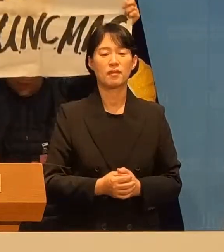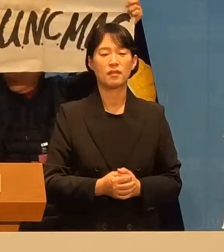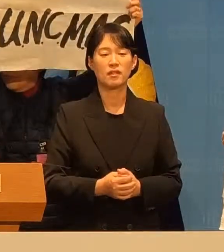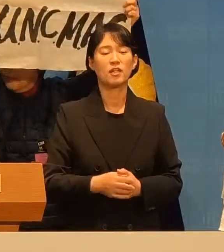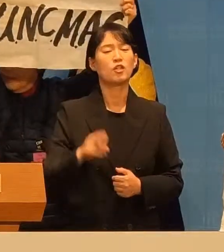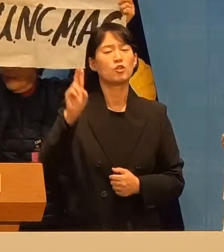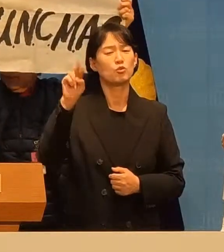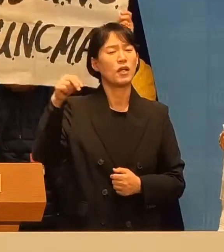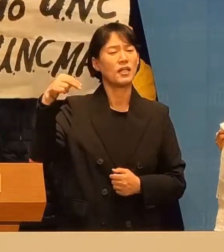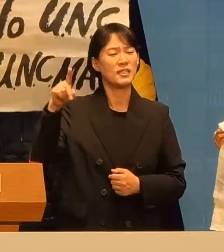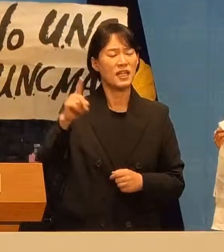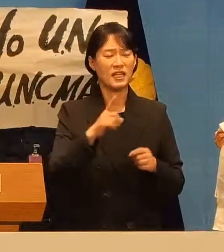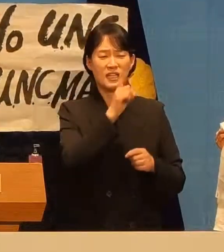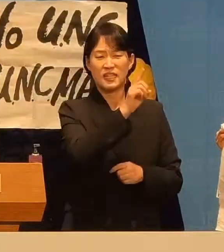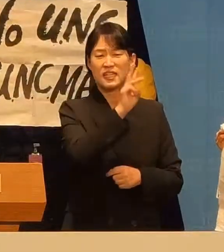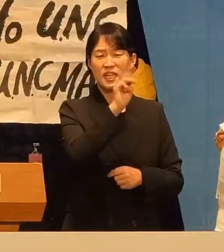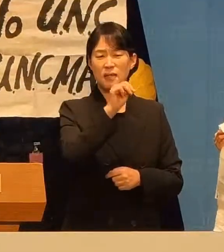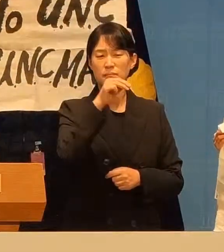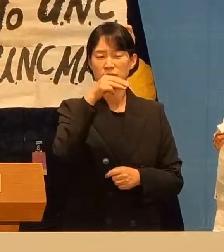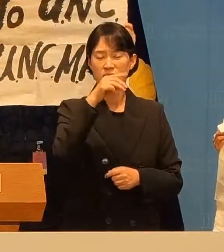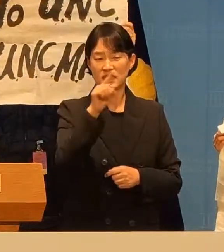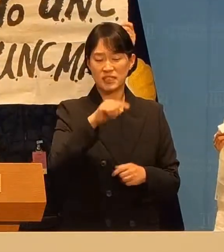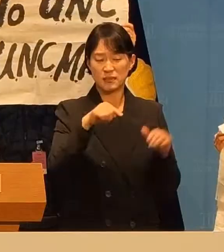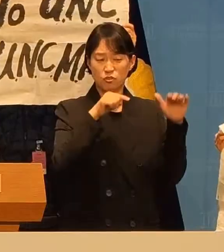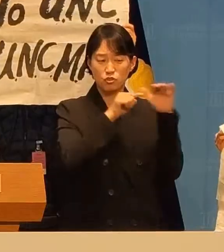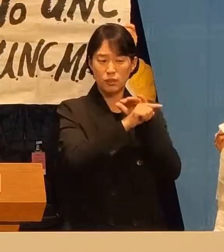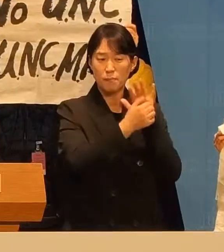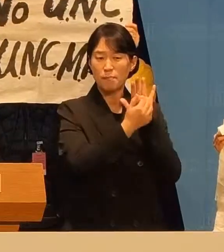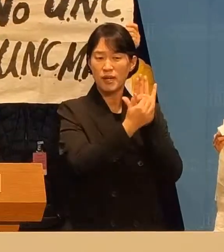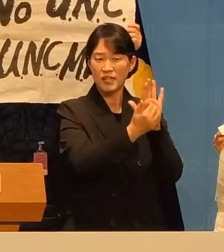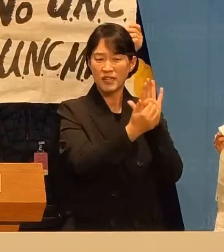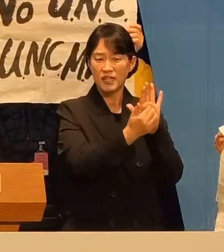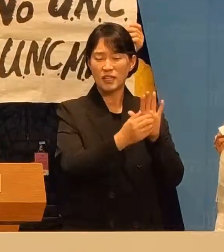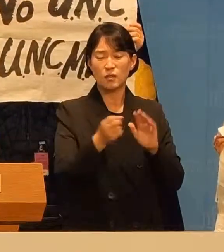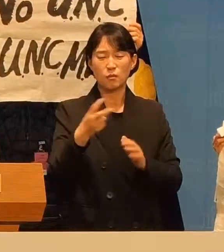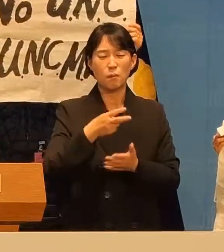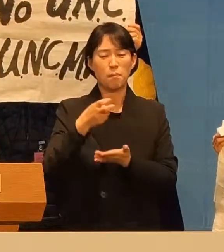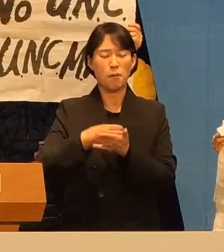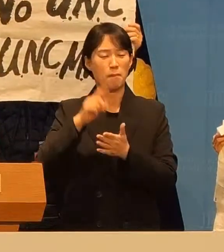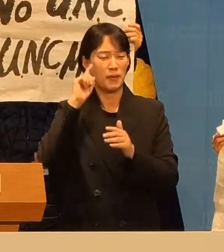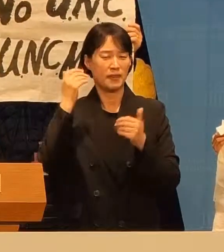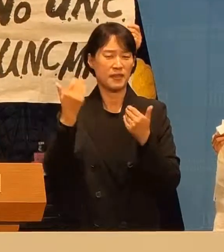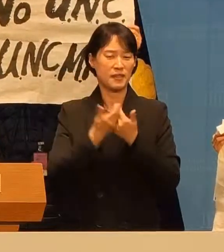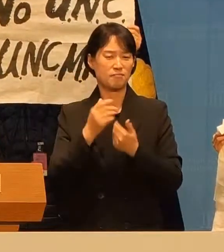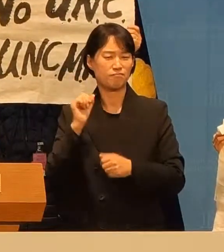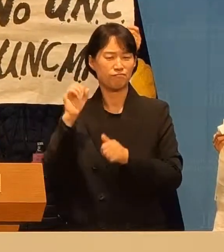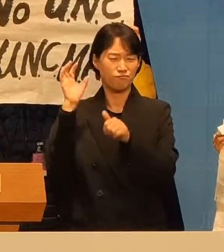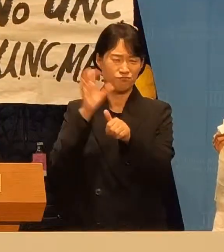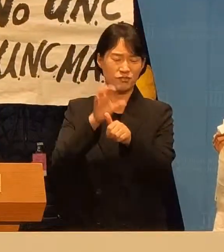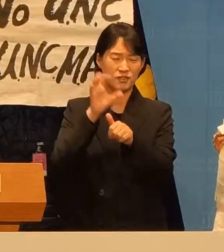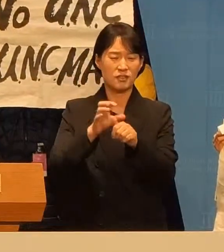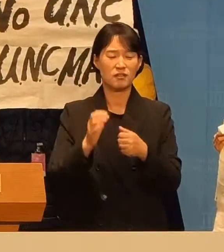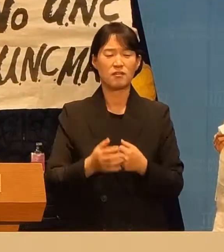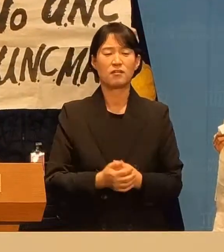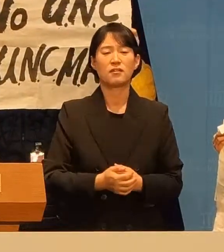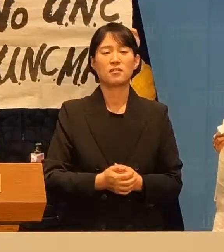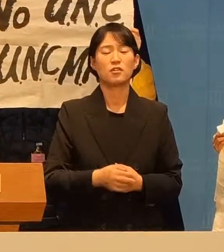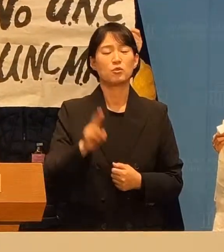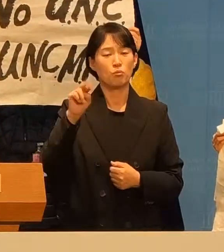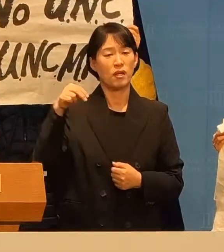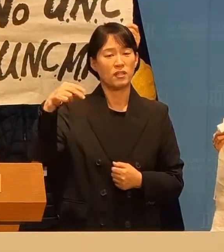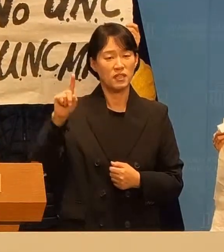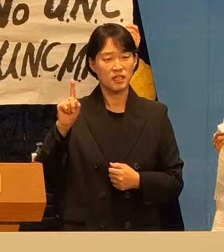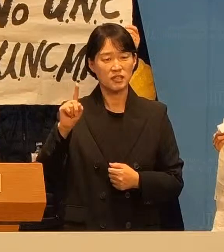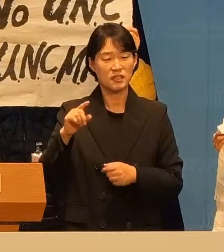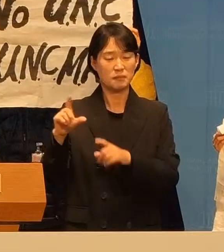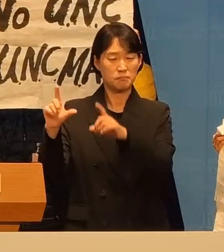유엔사의 DMZ 출입 통제 및 DMZ법 반대를 규탄한다. 유엔사는 12월 17일 성명을 발표하며